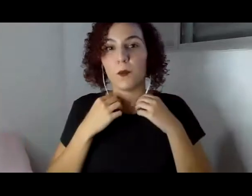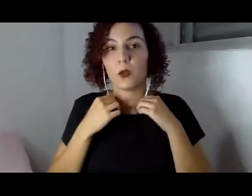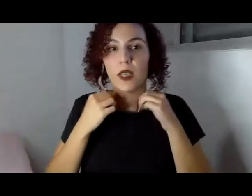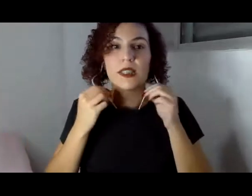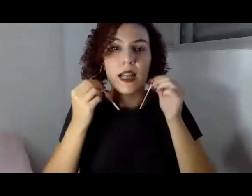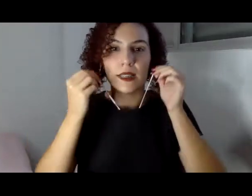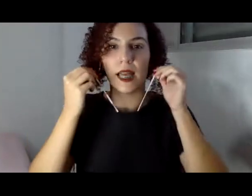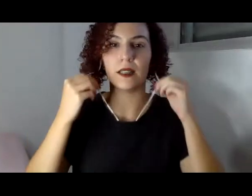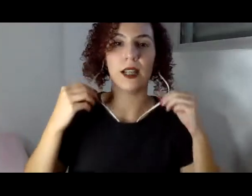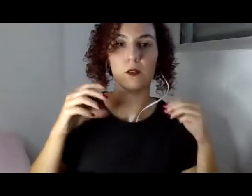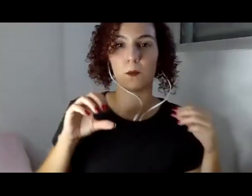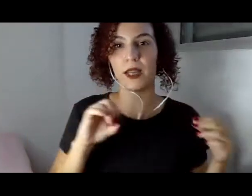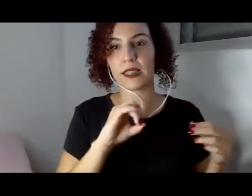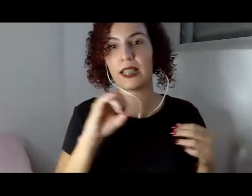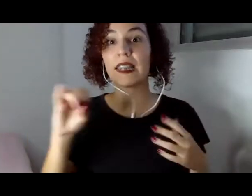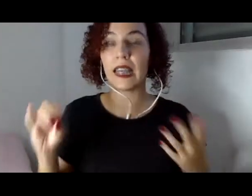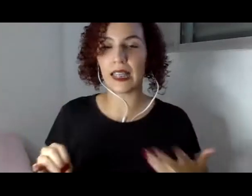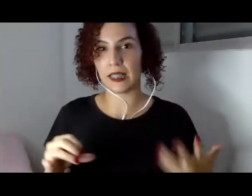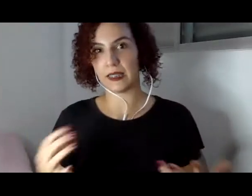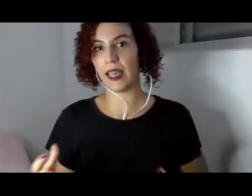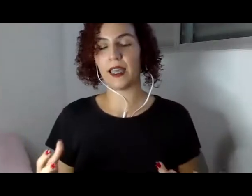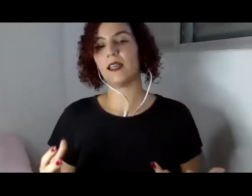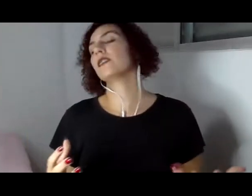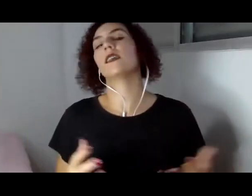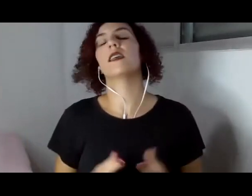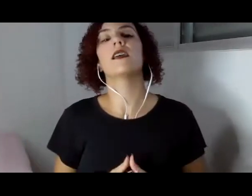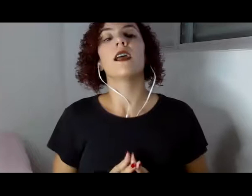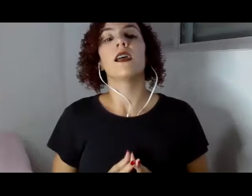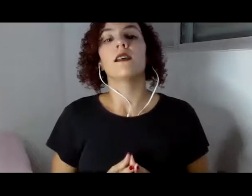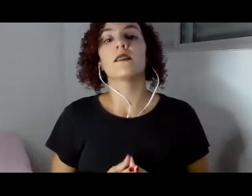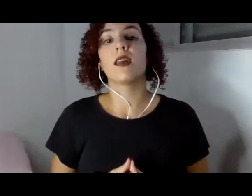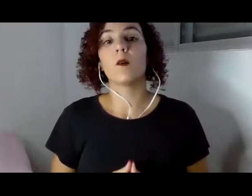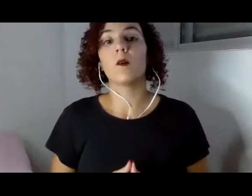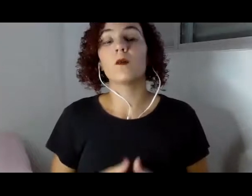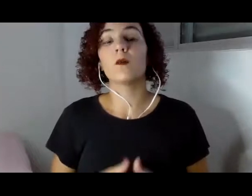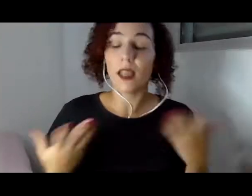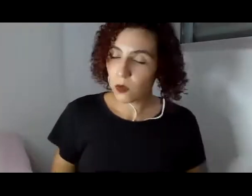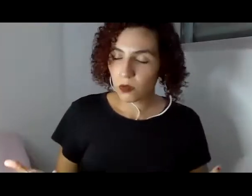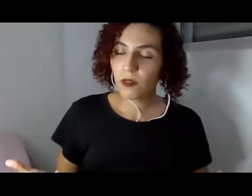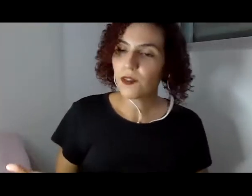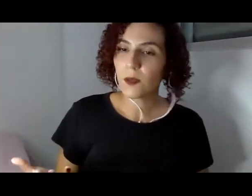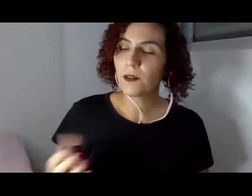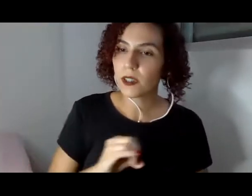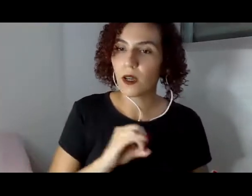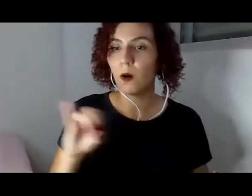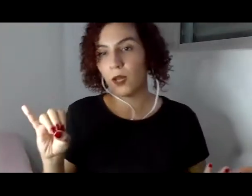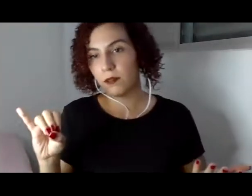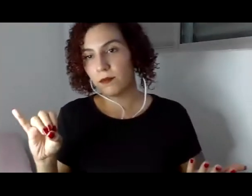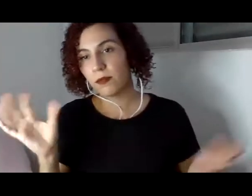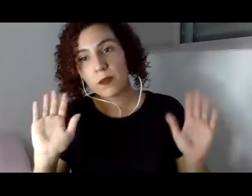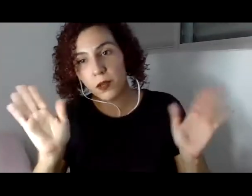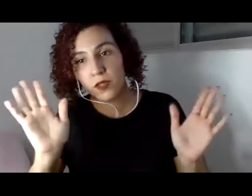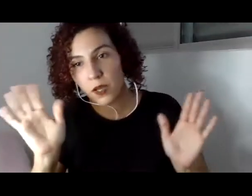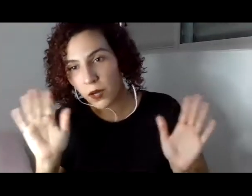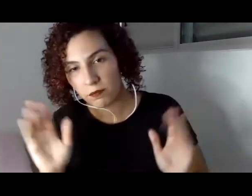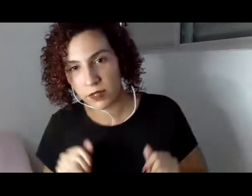chama de português sinalizado, né? Tô pegando as letrinhas, né? Assim. Então, tem surdo que vai fazer para você. Oi.